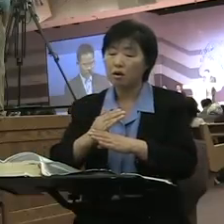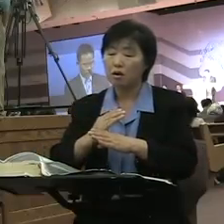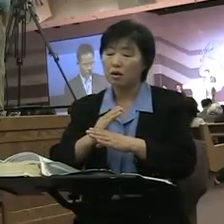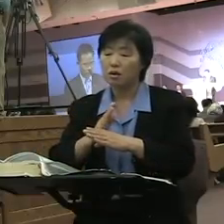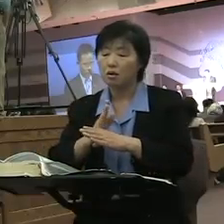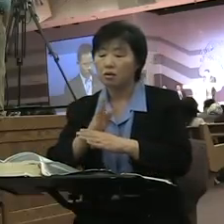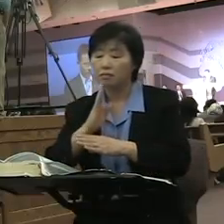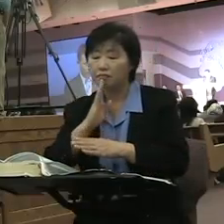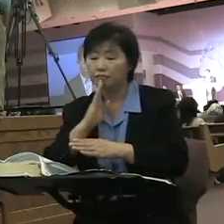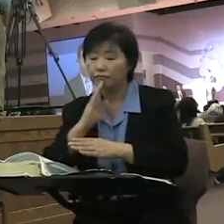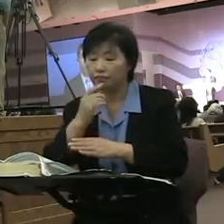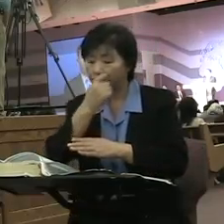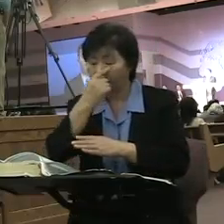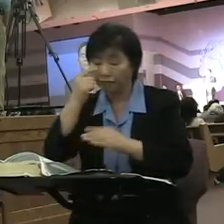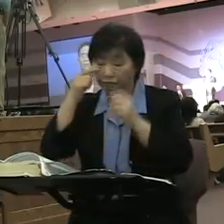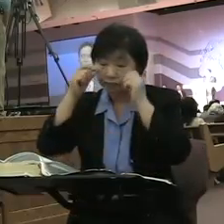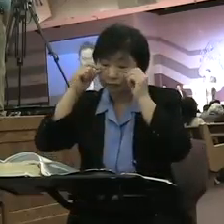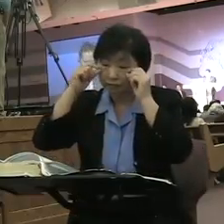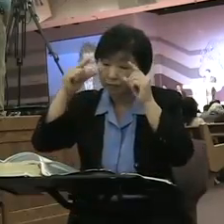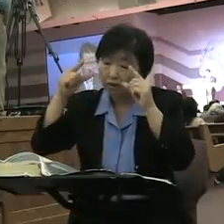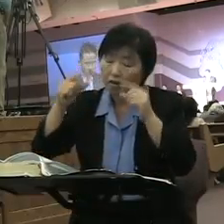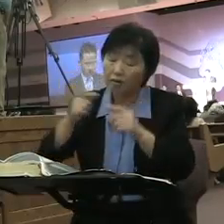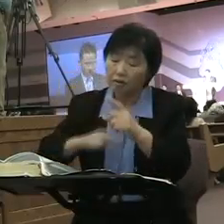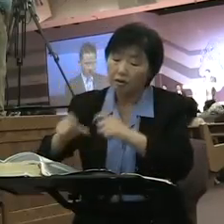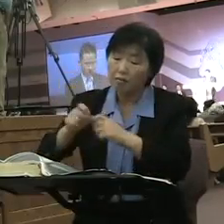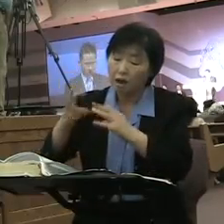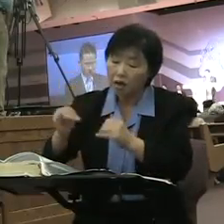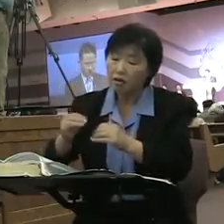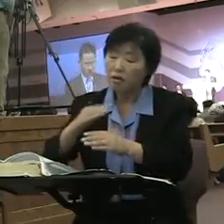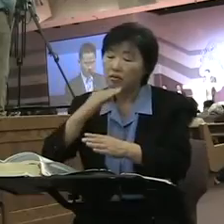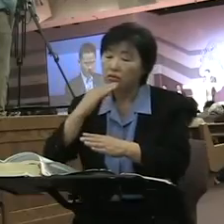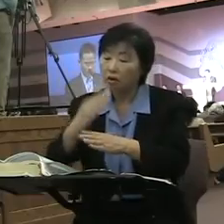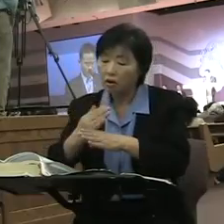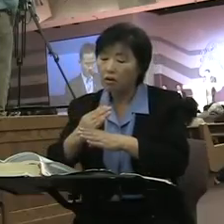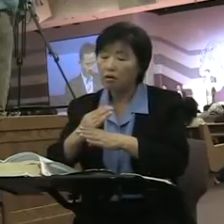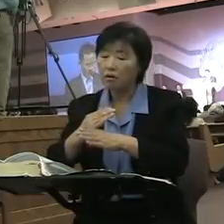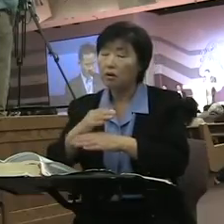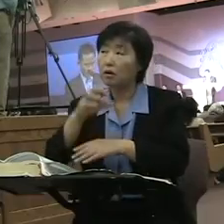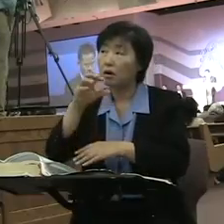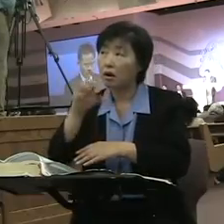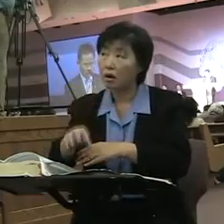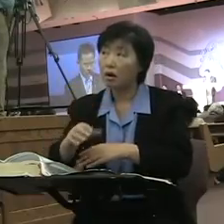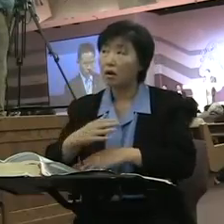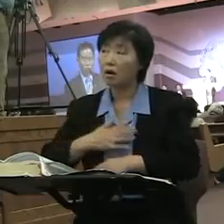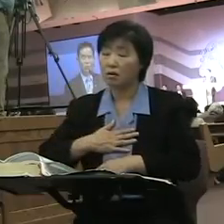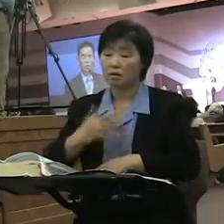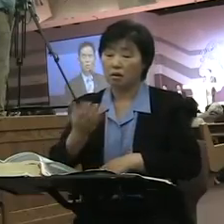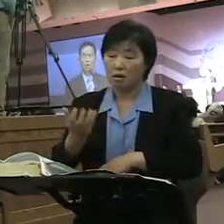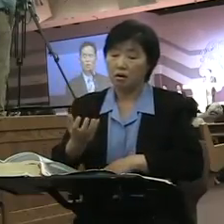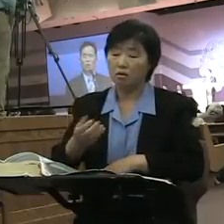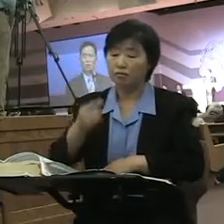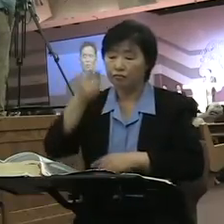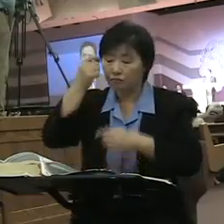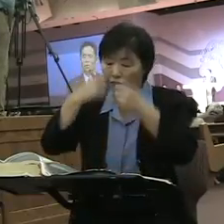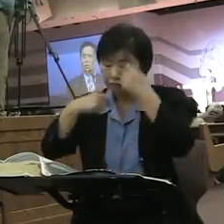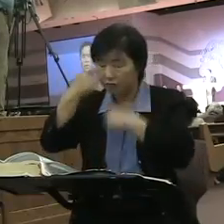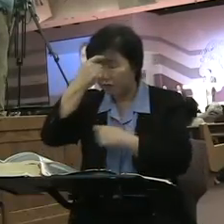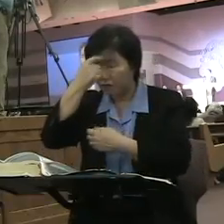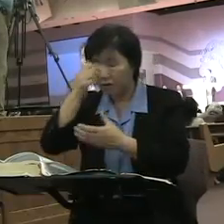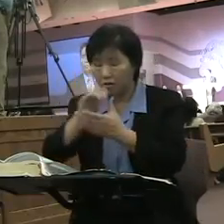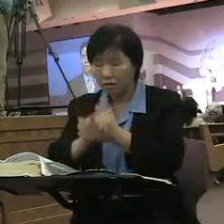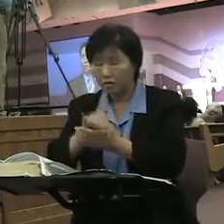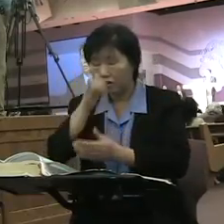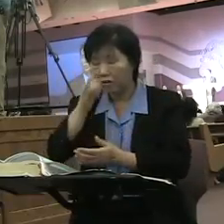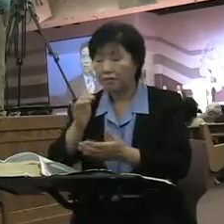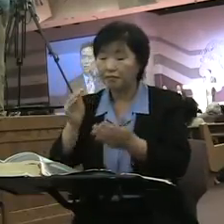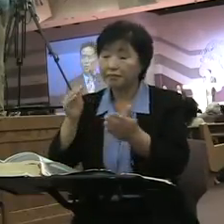현실에 눈뜨고 더 많은 이들이 동적이 당하고 있는 현실 앞에 가슴 아파하면서 눈물로서 기도할 수 있도록, 또